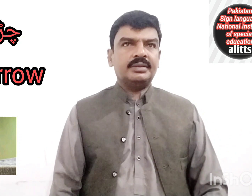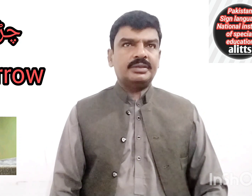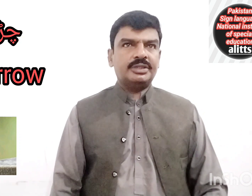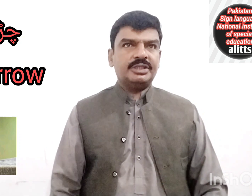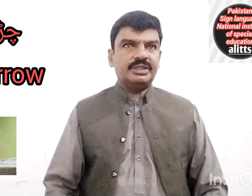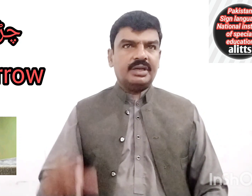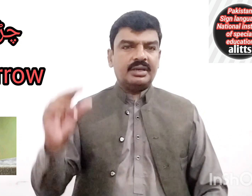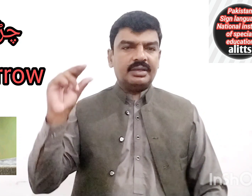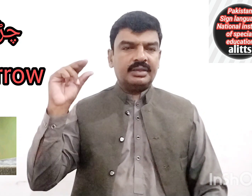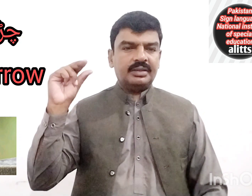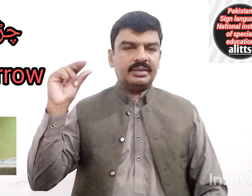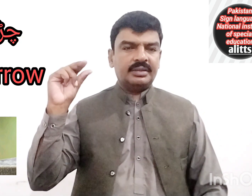चिड़िया।